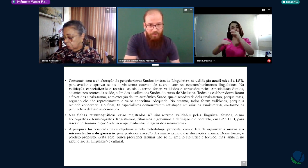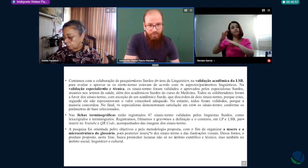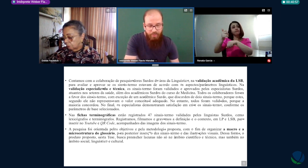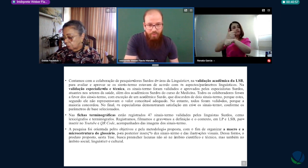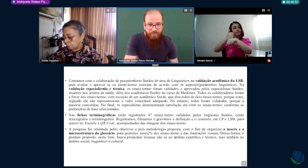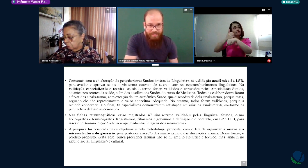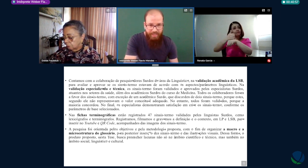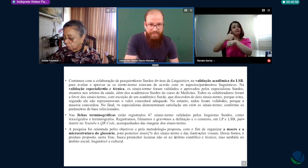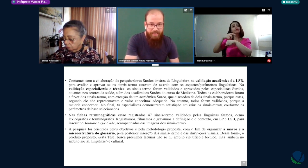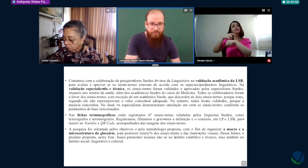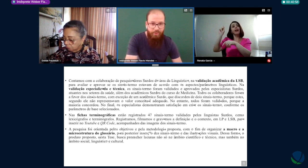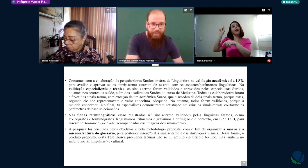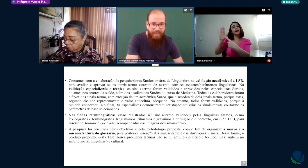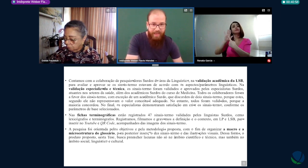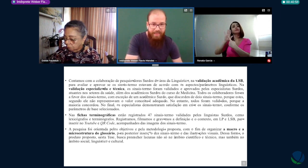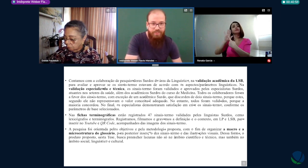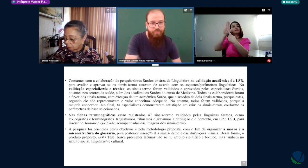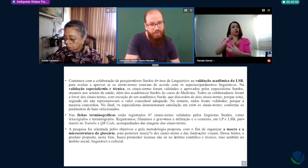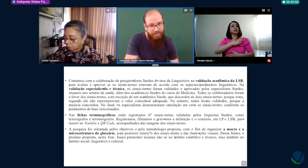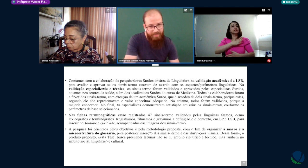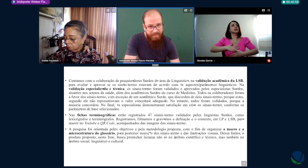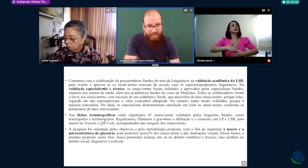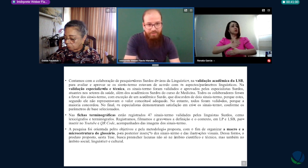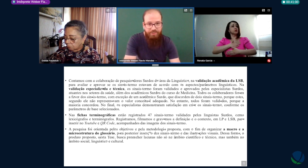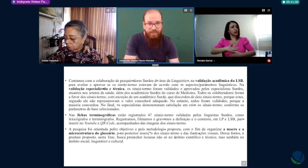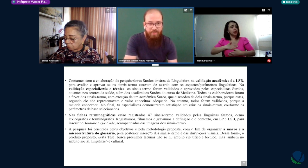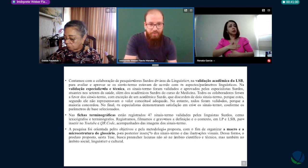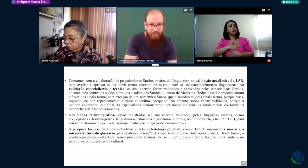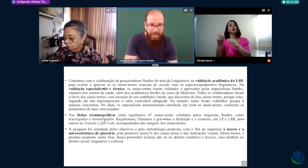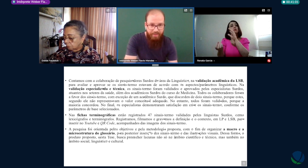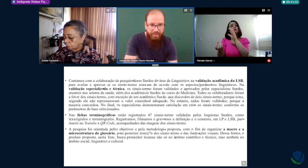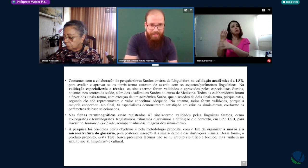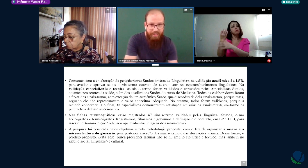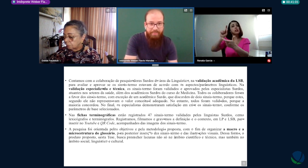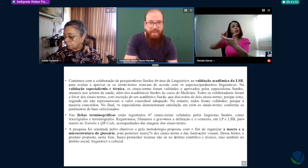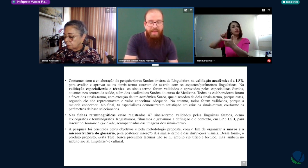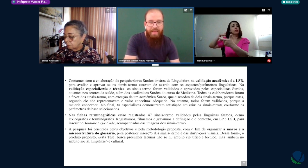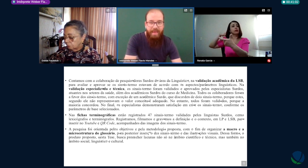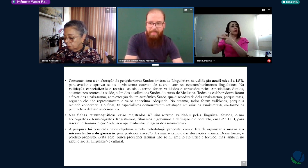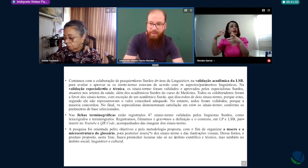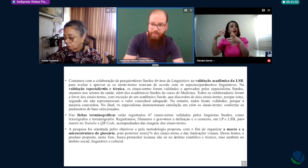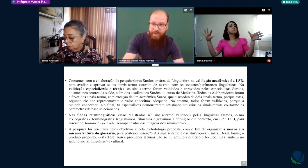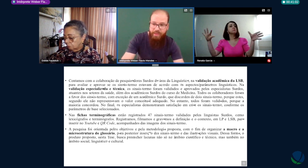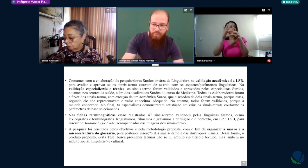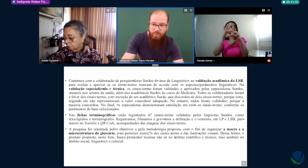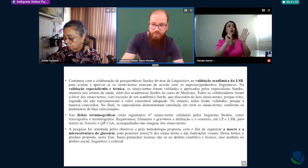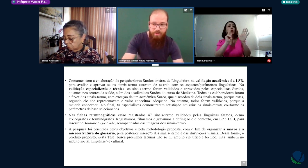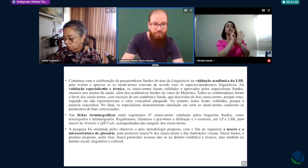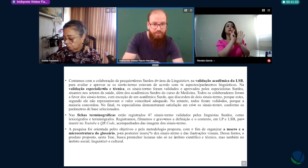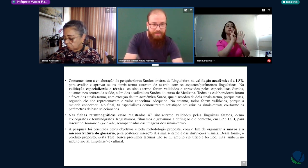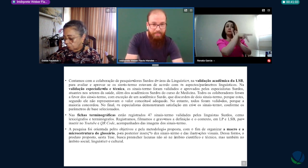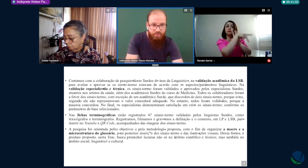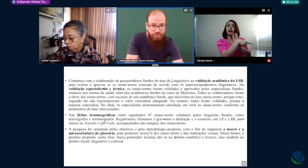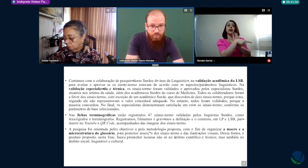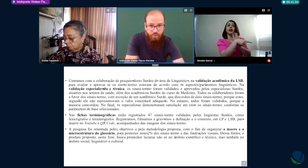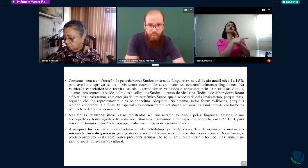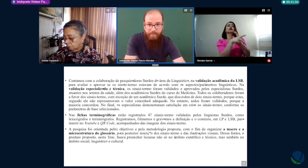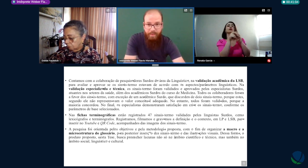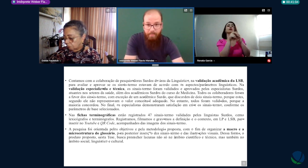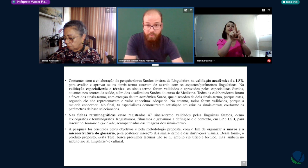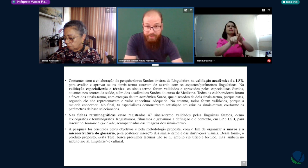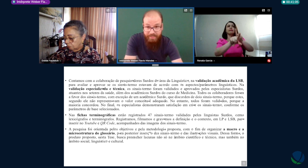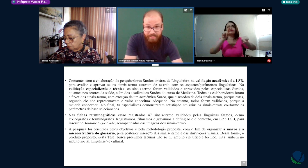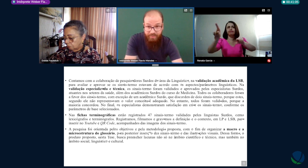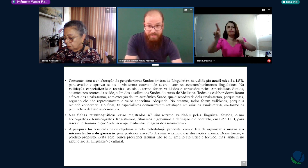maioria concordou com os sinais que foram criados, foi validado de acordo com a maioria, e a maioria que concordou